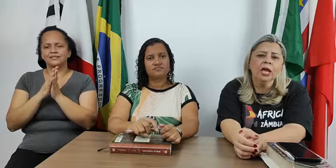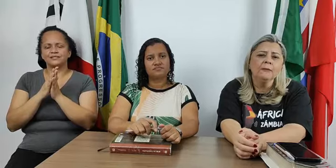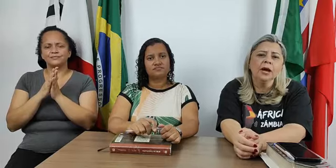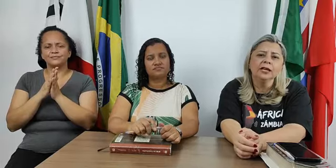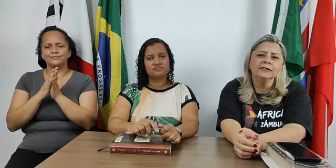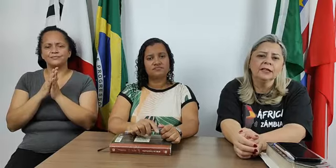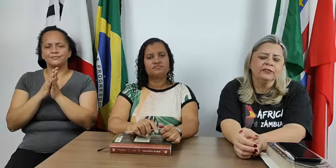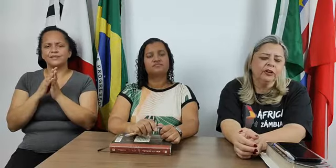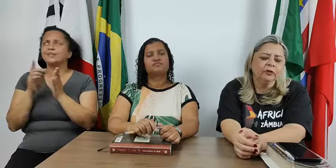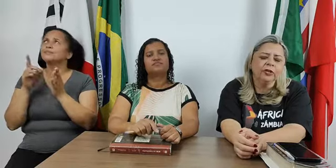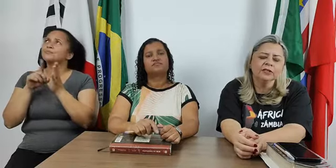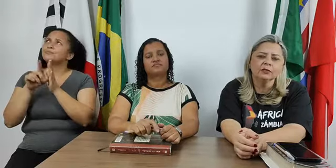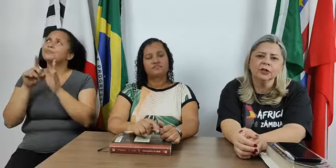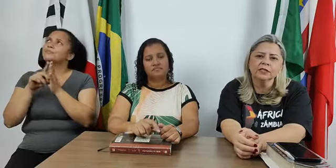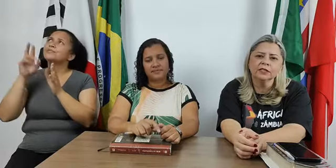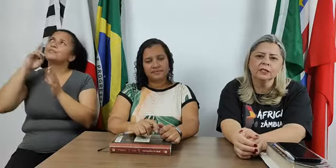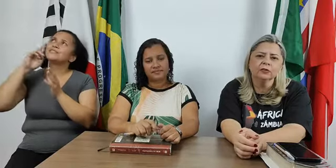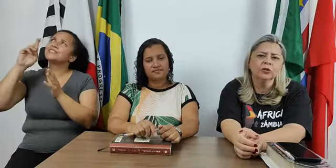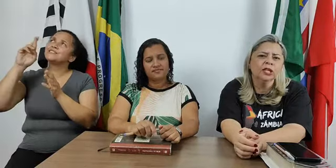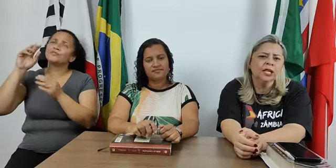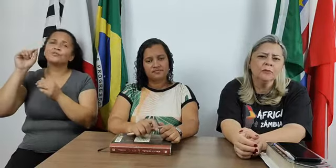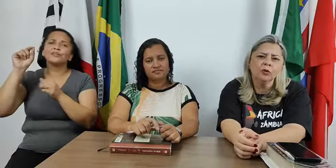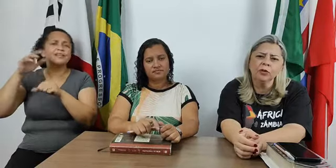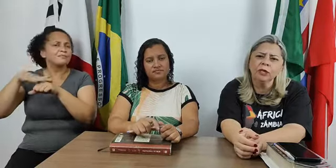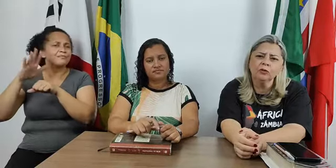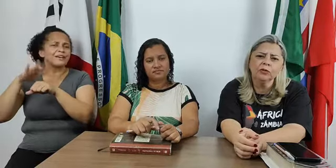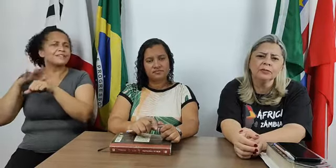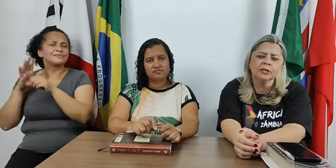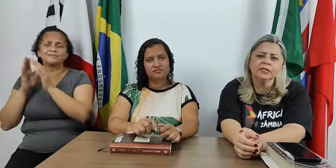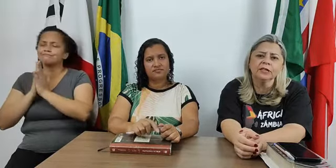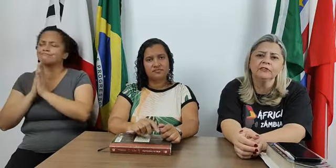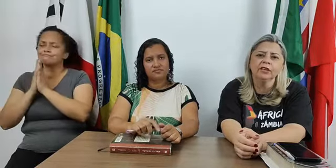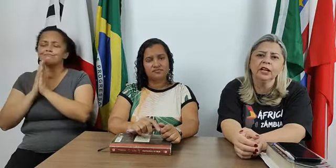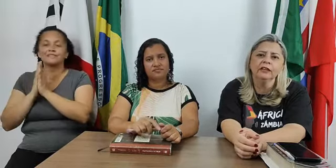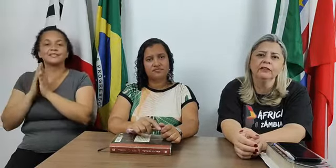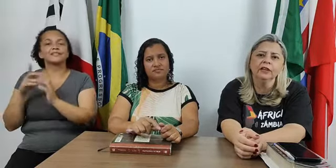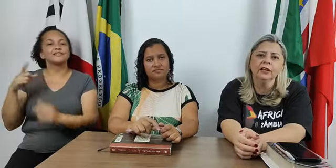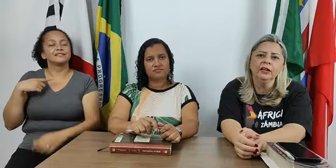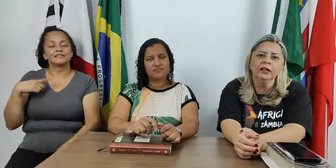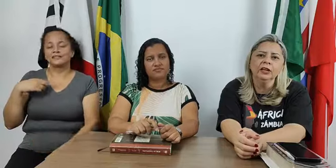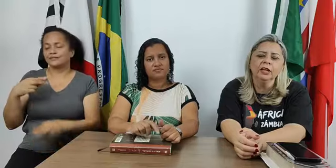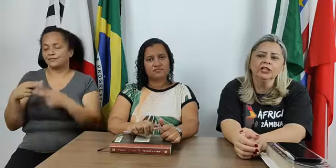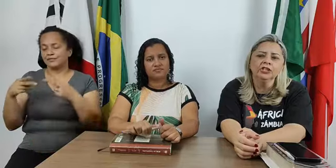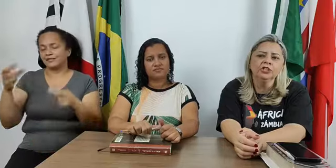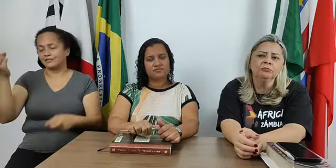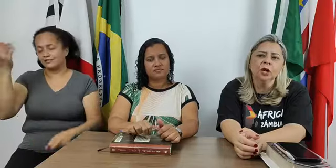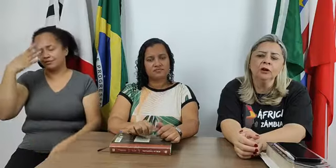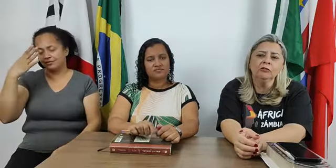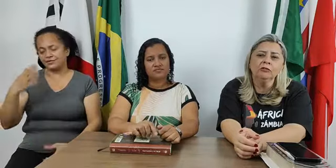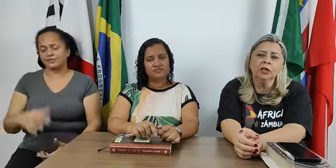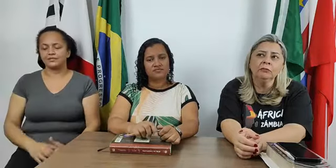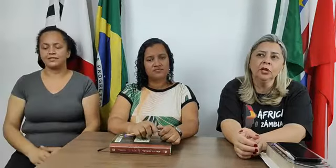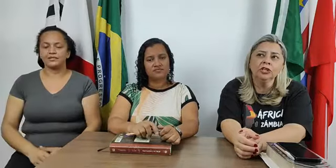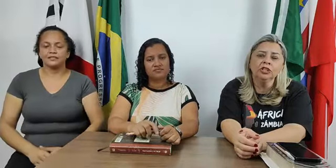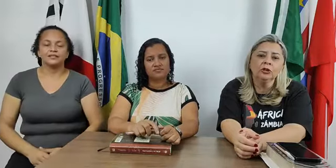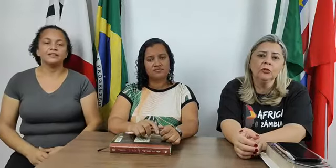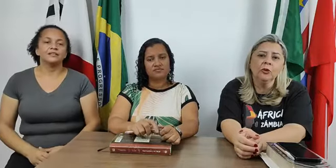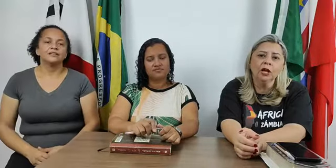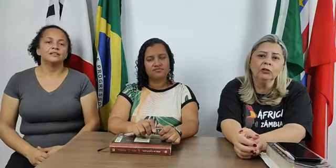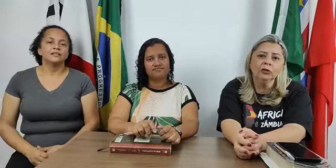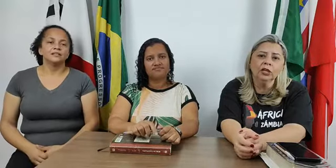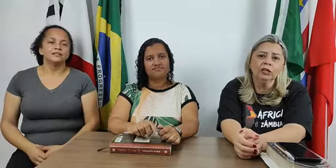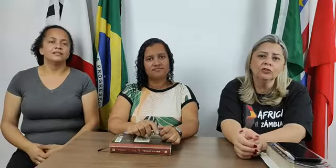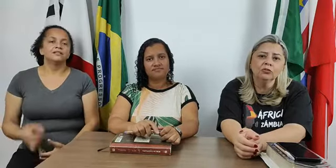o que mais Ele falou nessa oração, porque tem muita coisa para ser revelada, né? A gente mal nem imagina